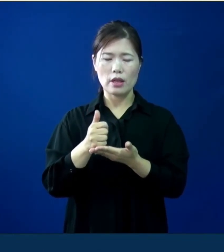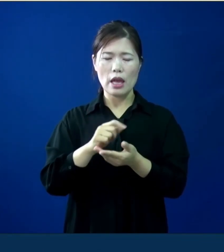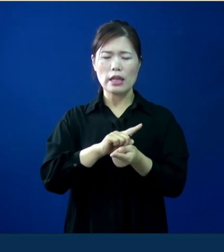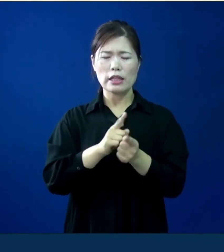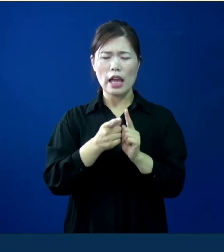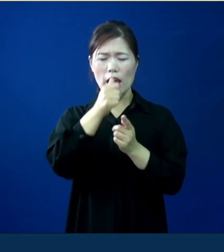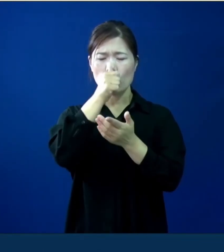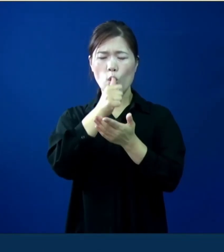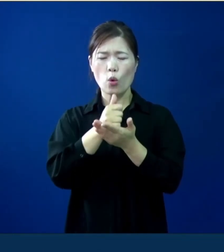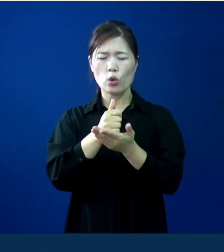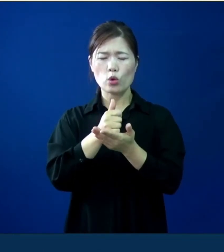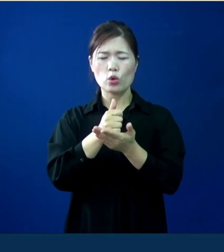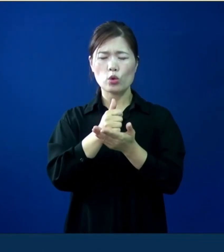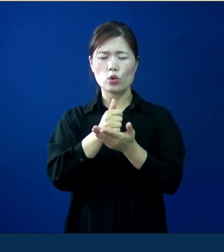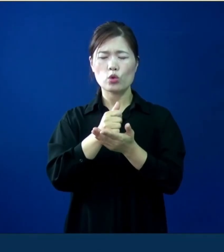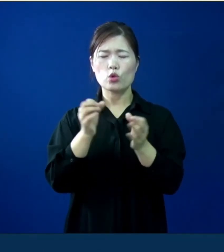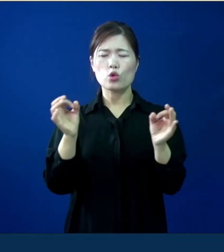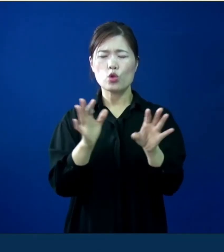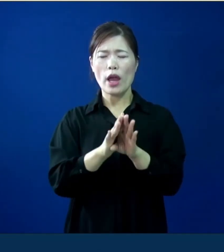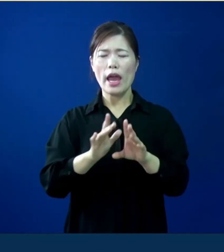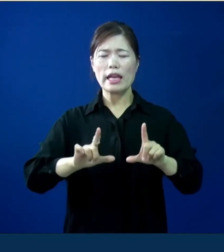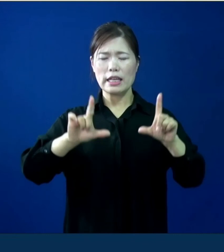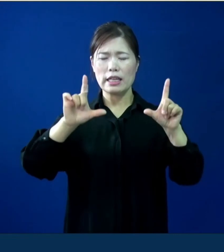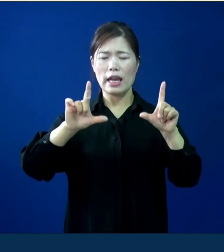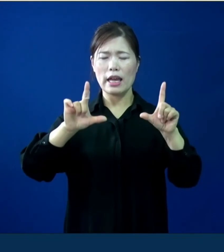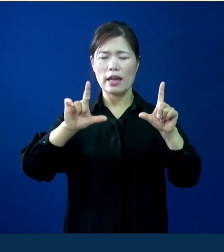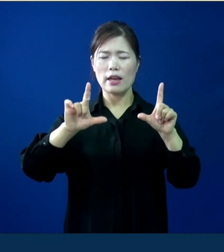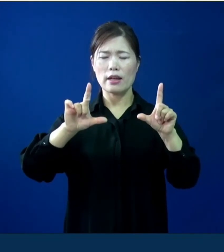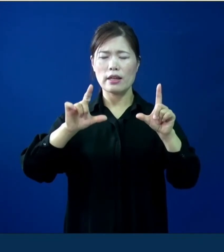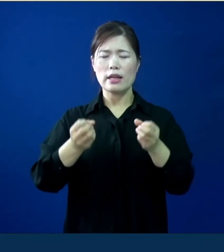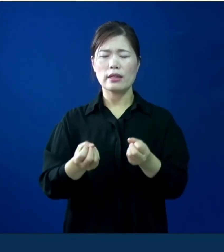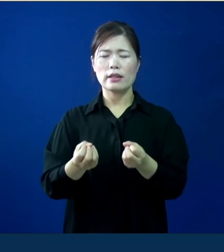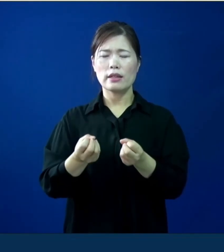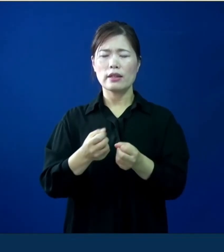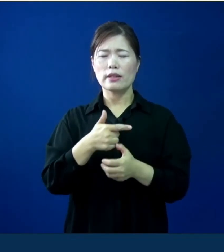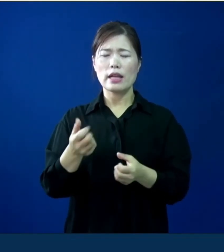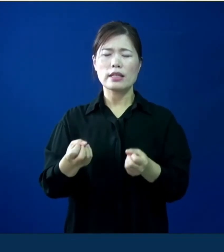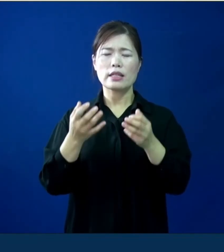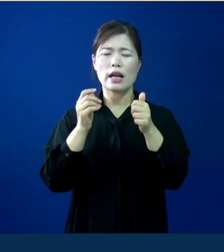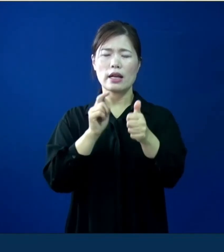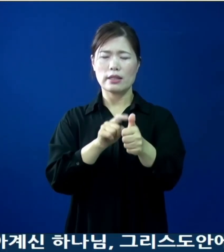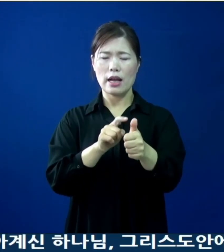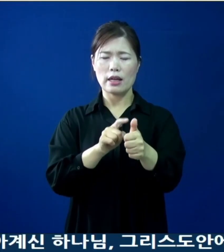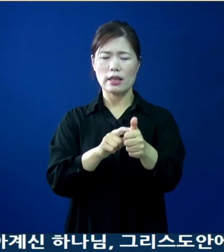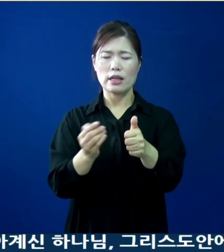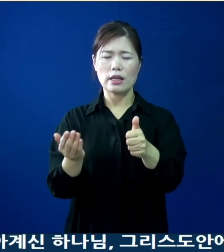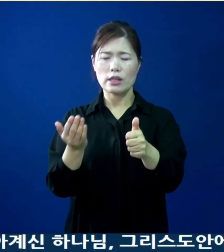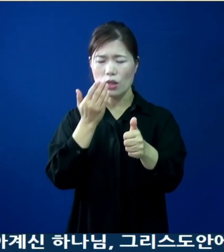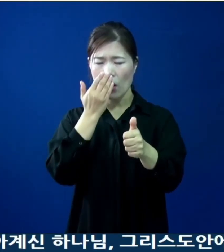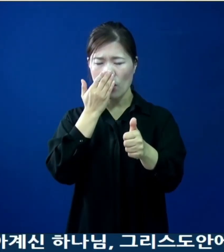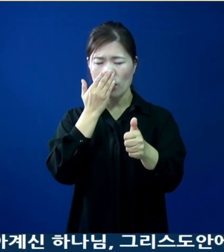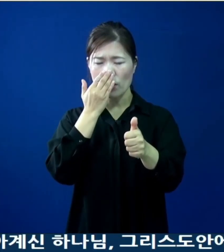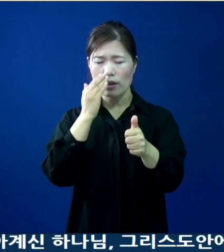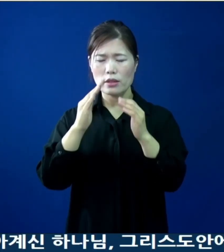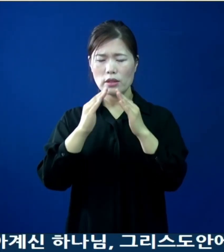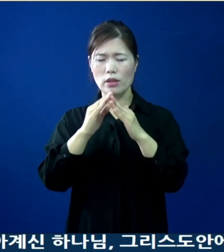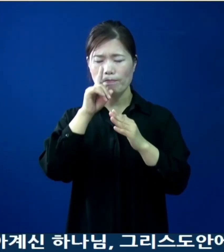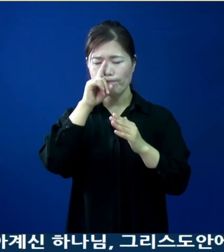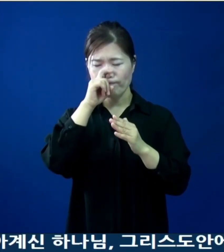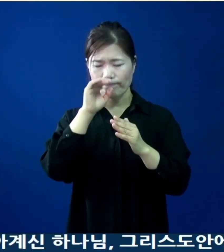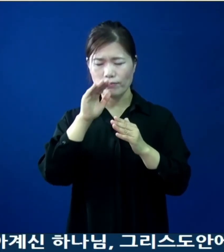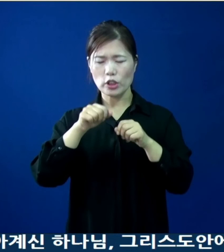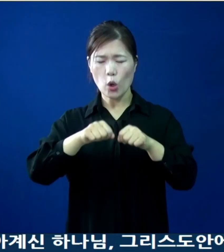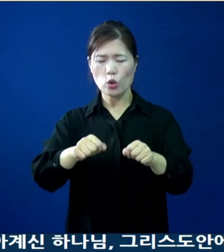대속죄일에 대제사장이 성전에 오염된 것을 청소하던 것처럼 이제 우리가